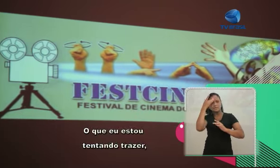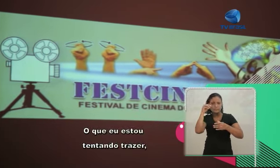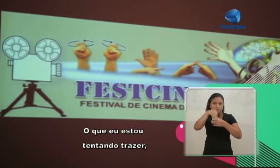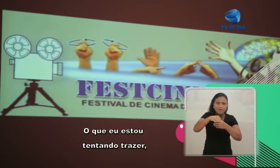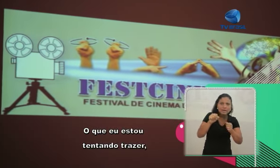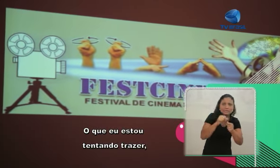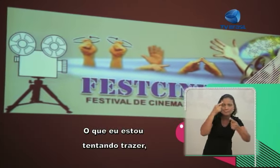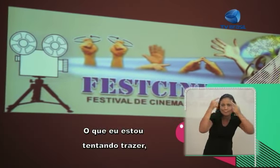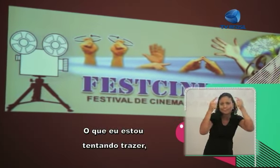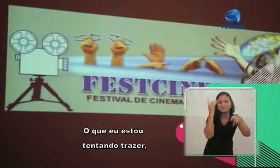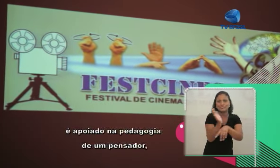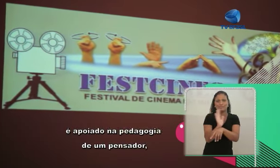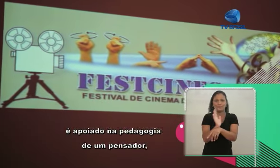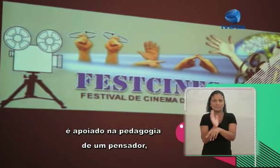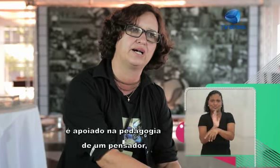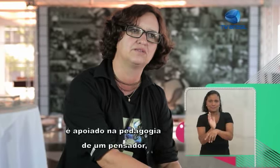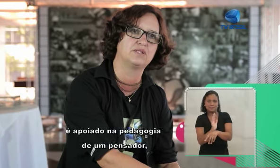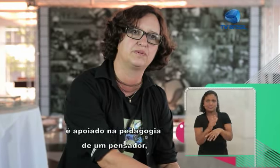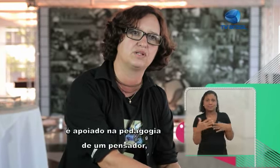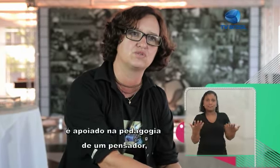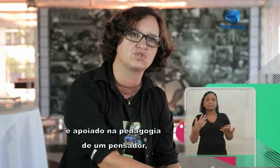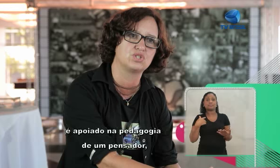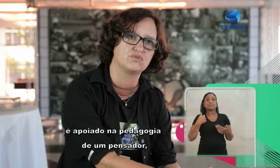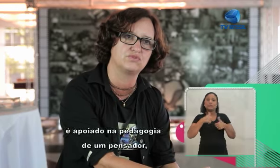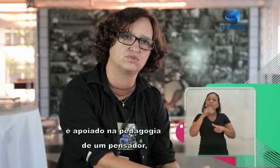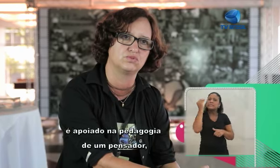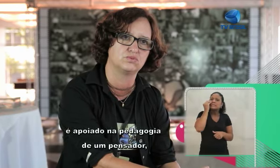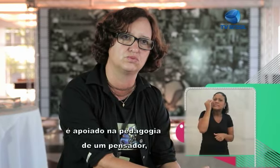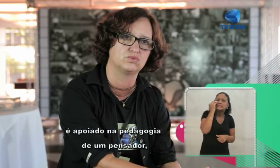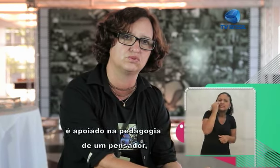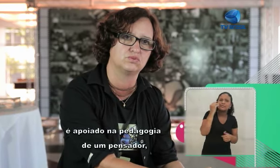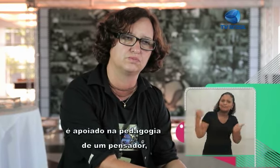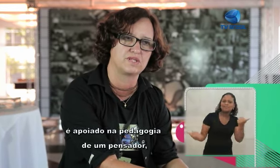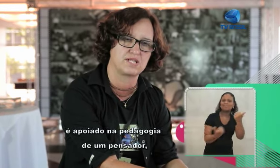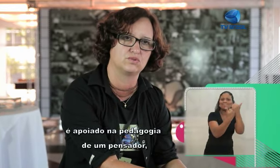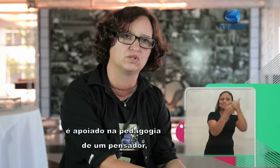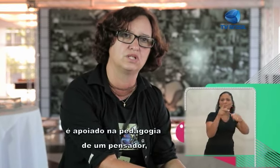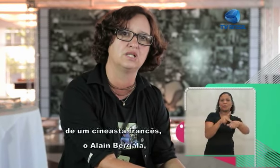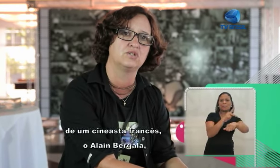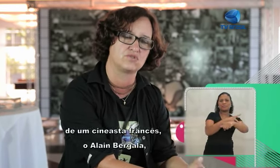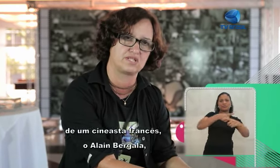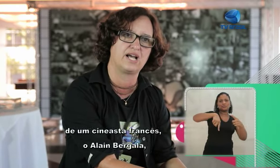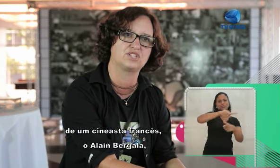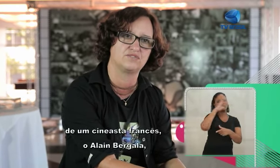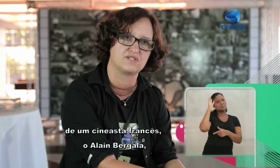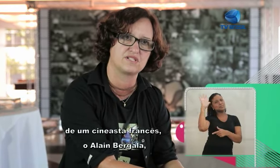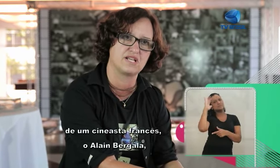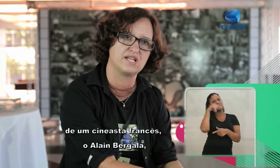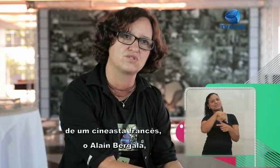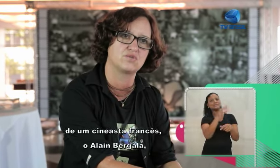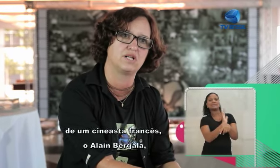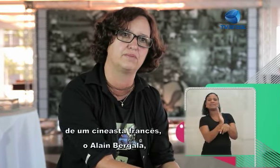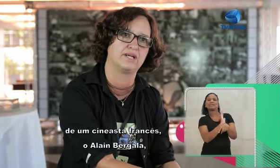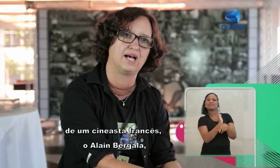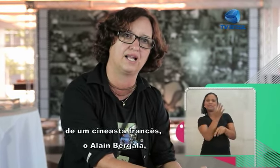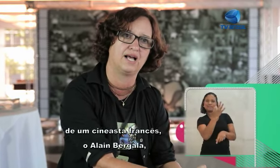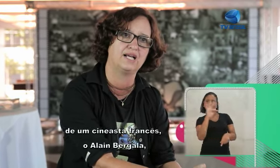estou tentando trazer é apoiado na pedagogia de um pensador, de um cineasta francês, o Alain Bergalat,